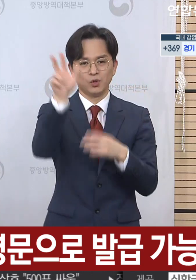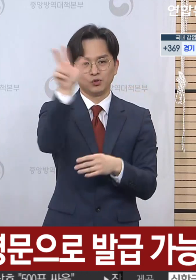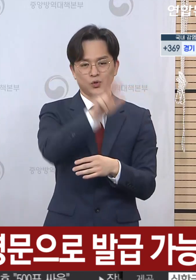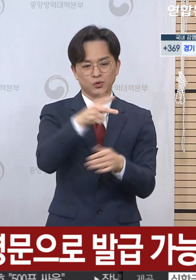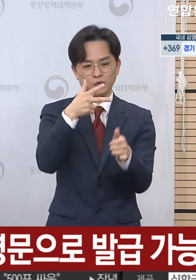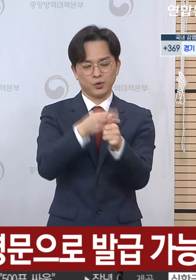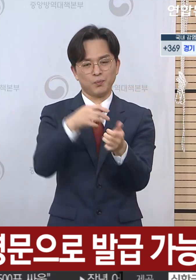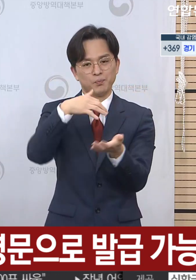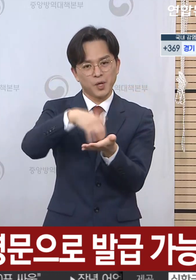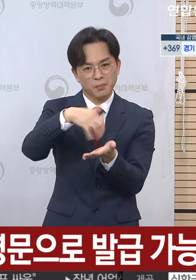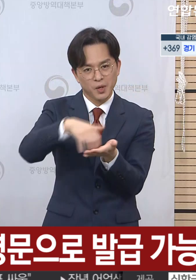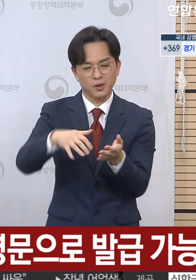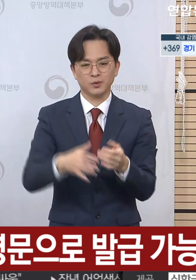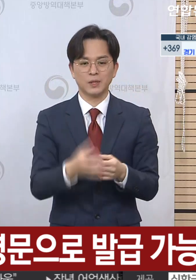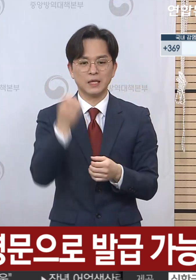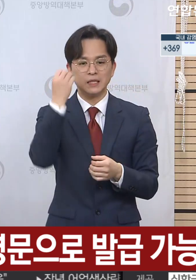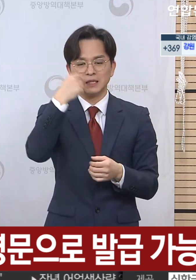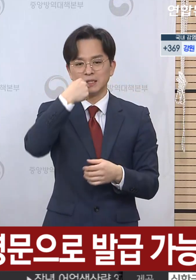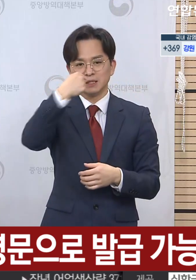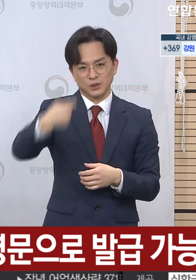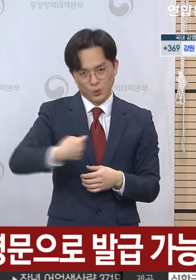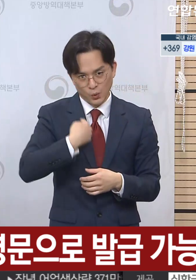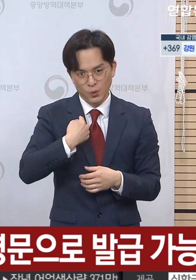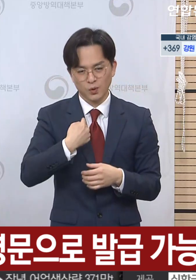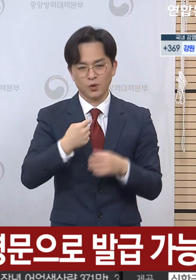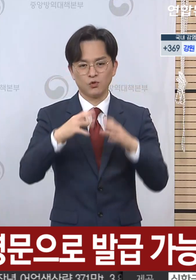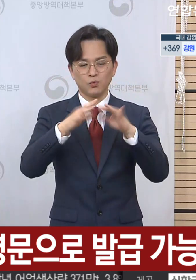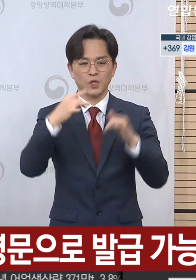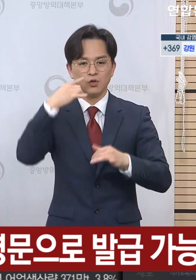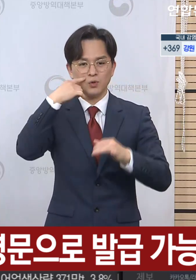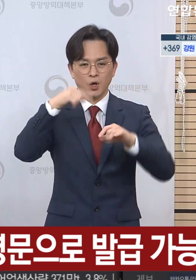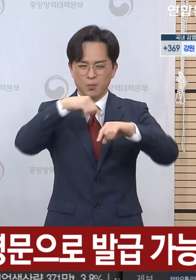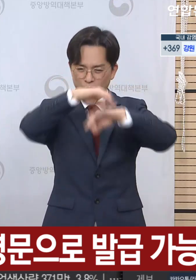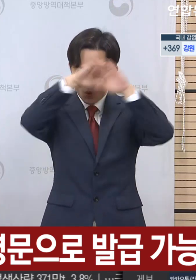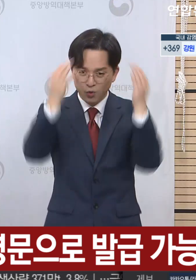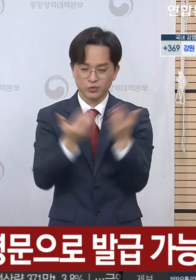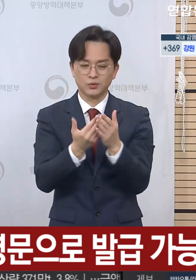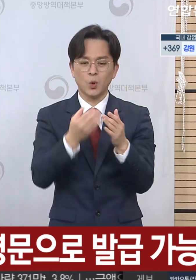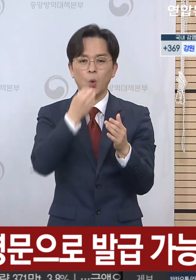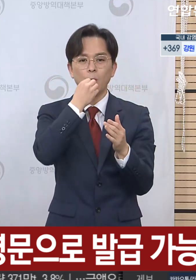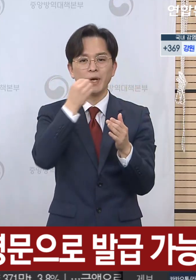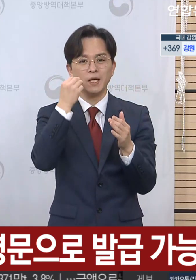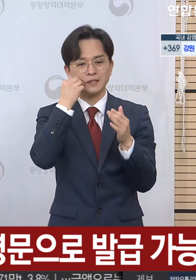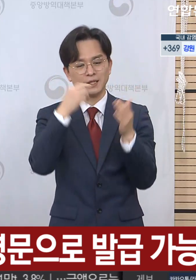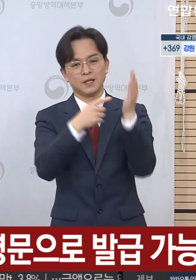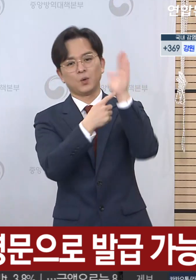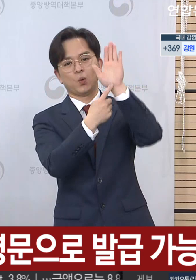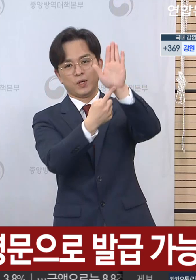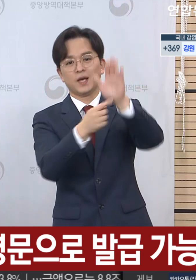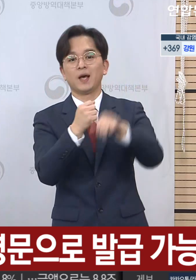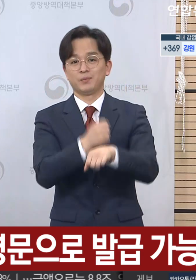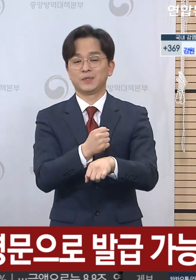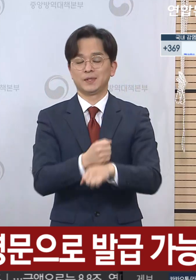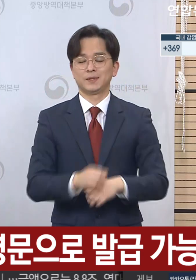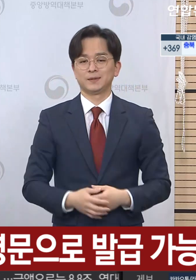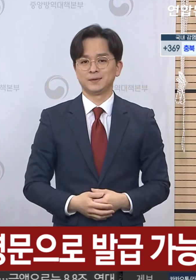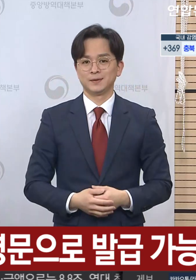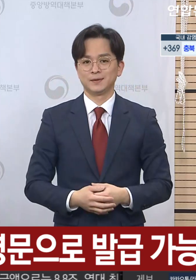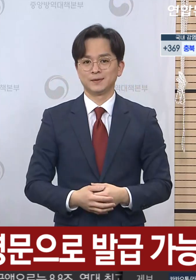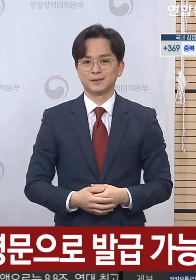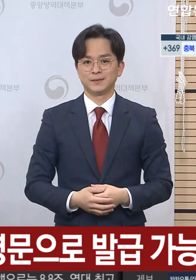인원, 이상 반응 신고 현황 등 국민이 궁금한 사항을 누리집을 통해 투명하게 공개를 하도록 하겠습니다.